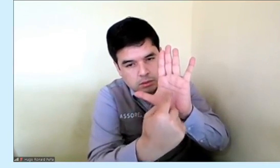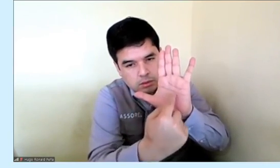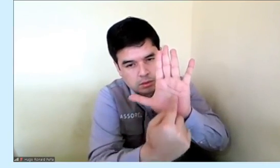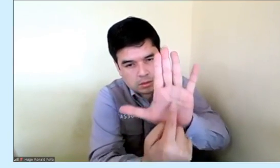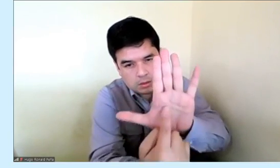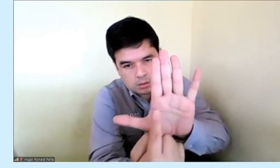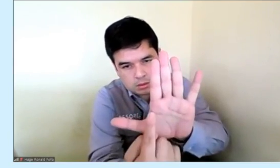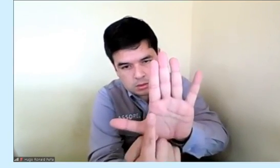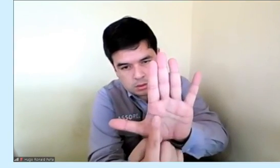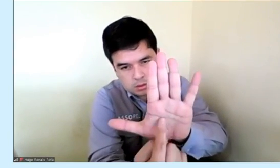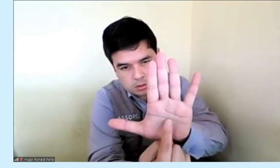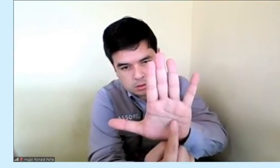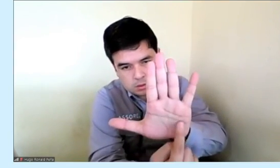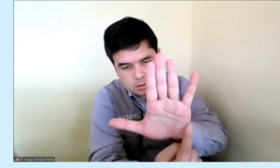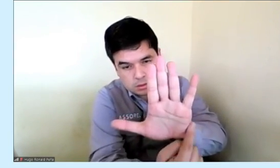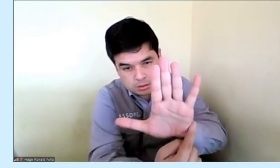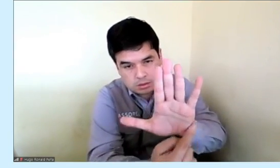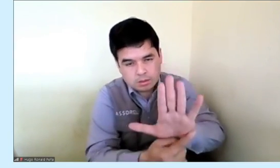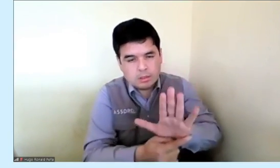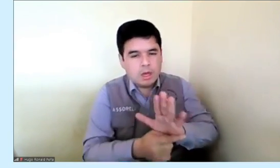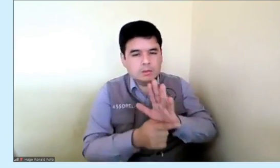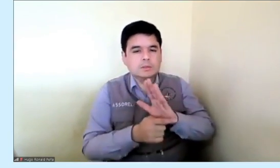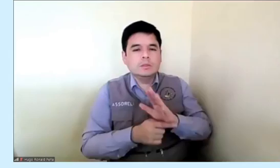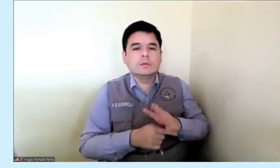hacemos como si fuese la colita de la Q.